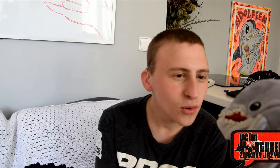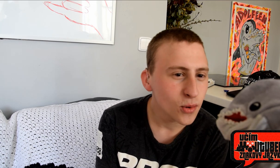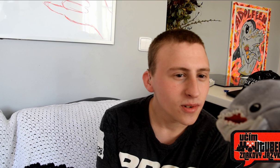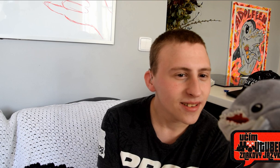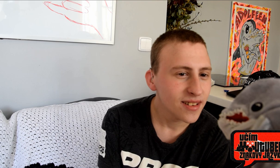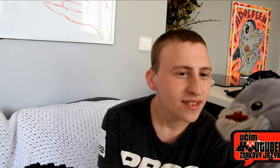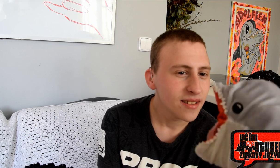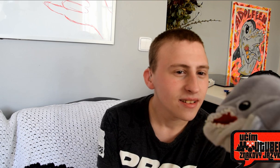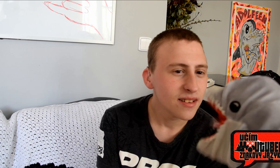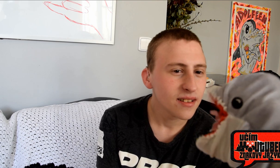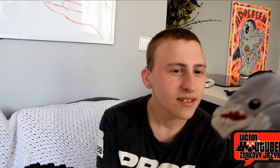srátuhu.